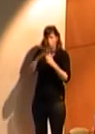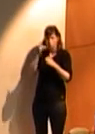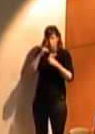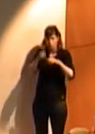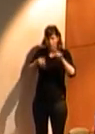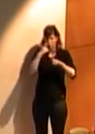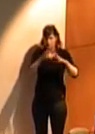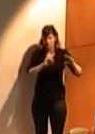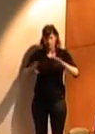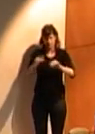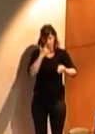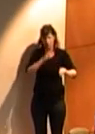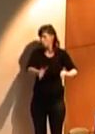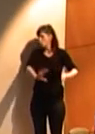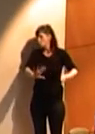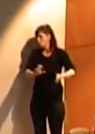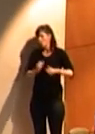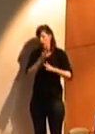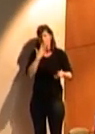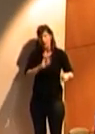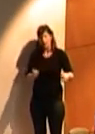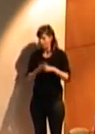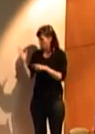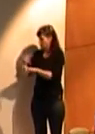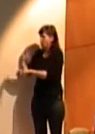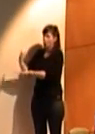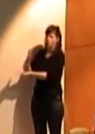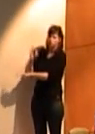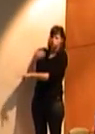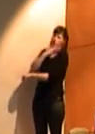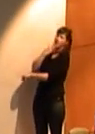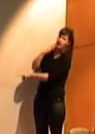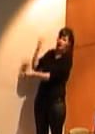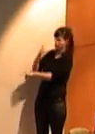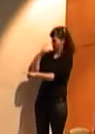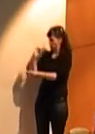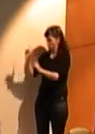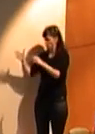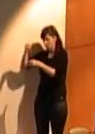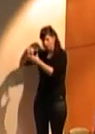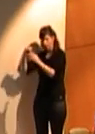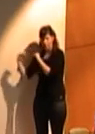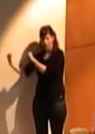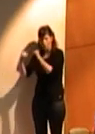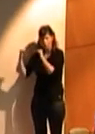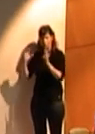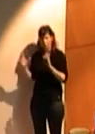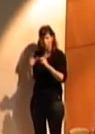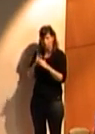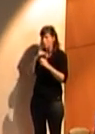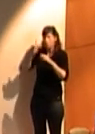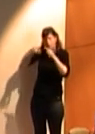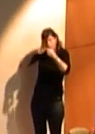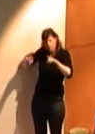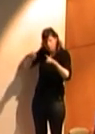agréables, ressentis comme vraiment peu agréables et d'autres très agréables. Et du coup, il y avait quand même une diversité, à la fois quelques convergences sur les